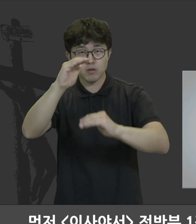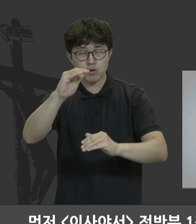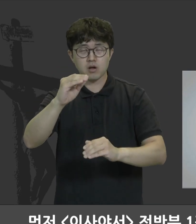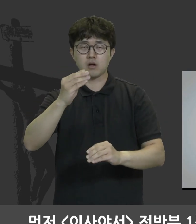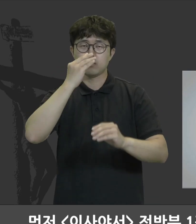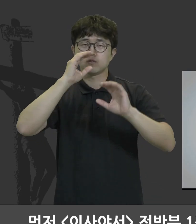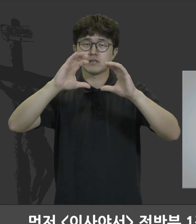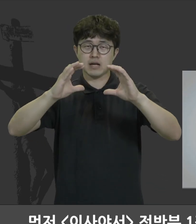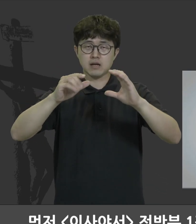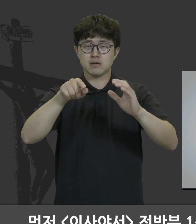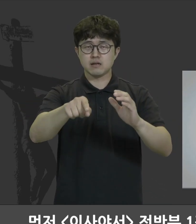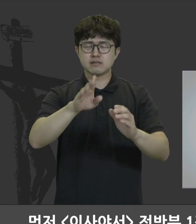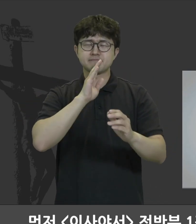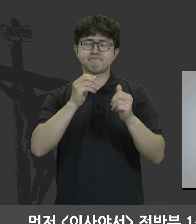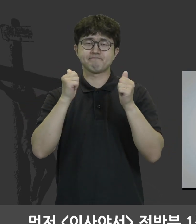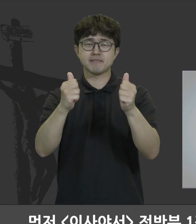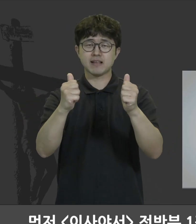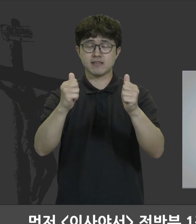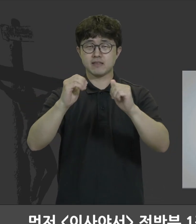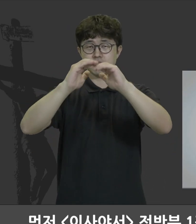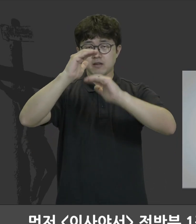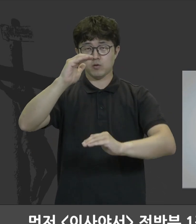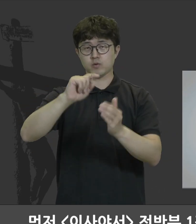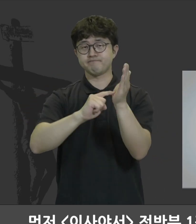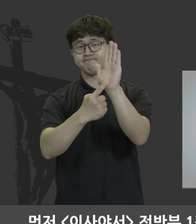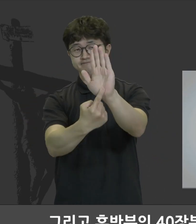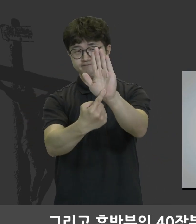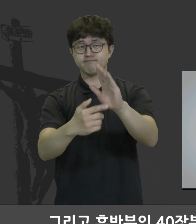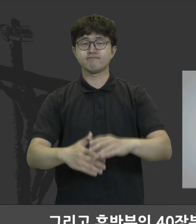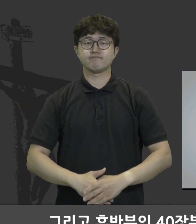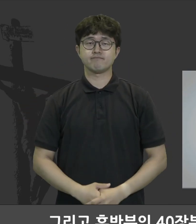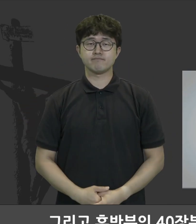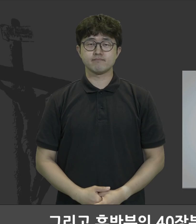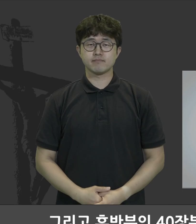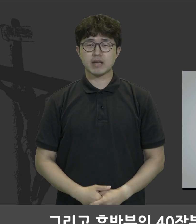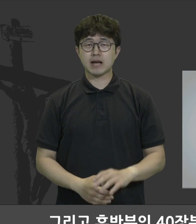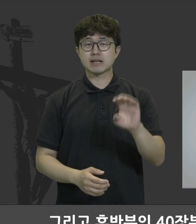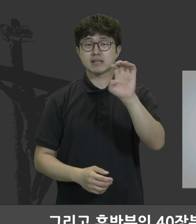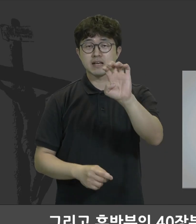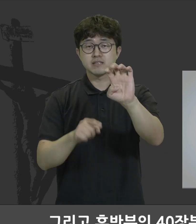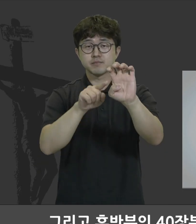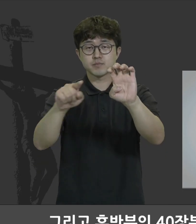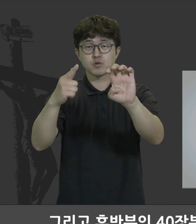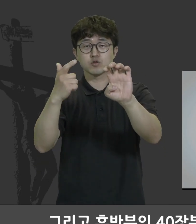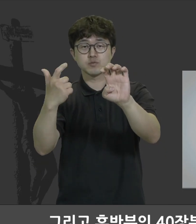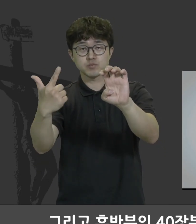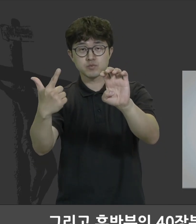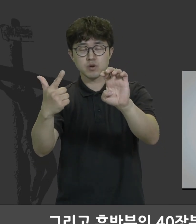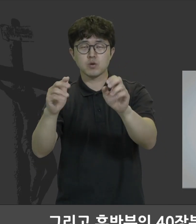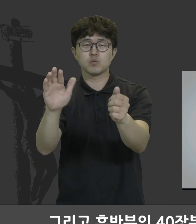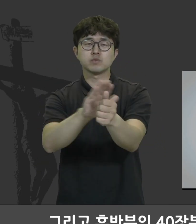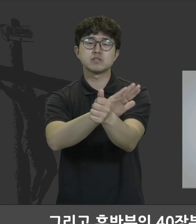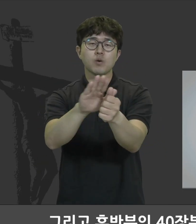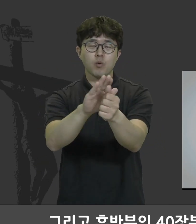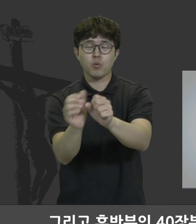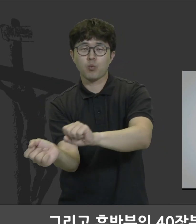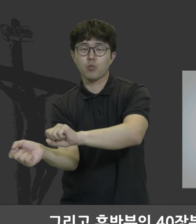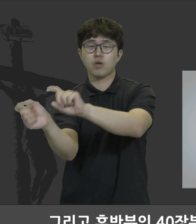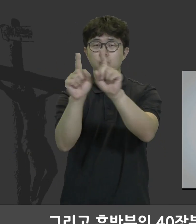향한 심판의 메시지가 선포됩니다. 그리고 후반부인 40장부터 66장까지는 위로와